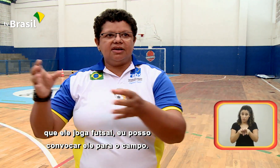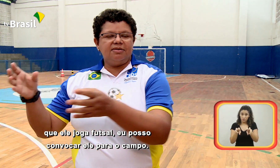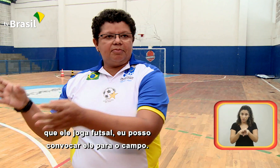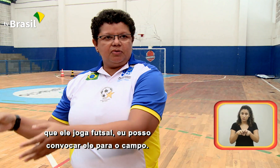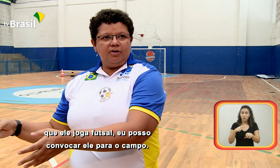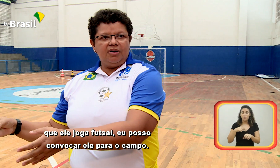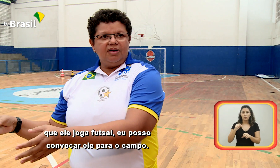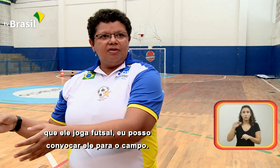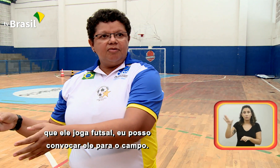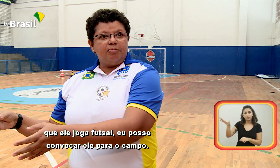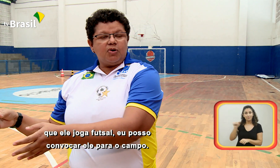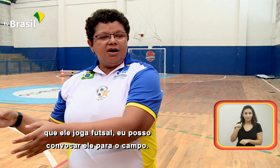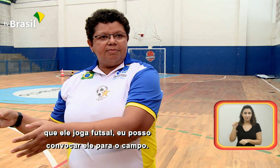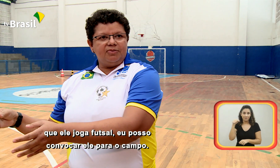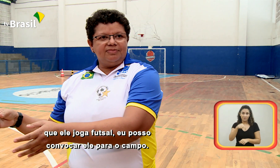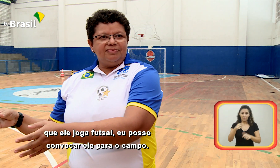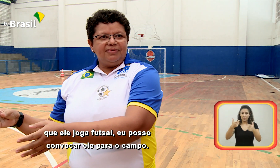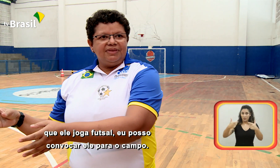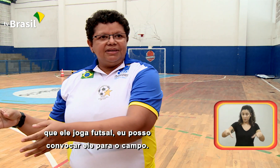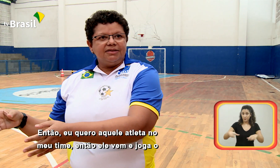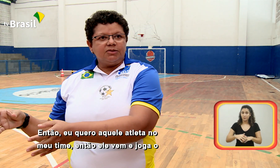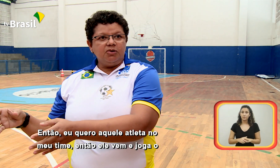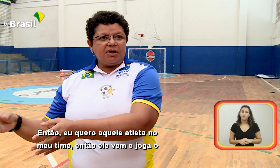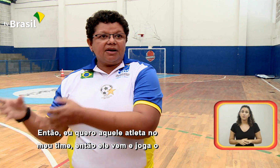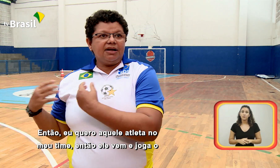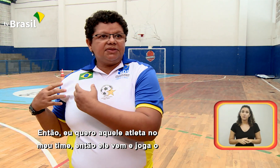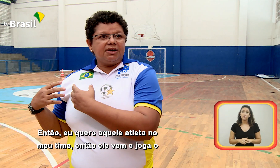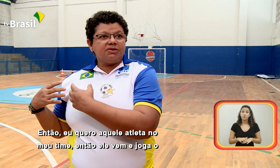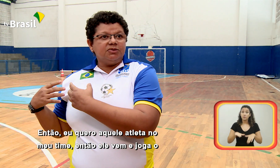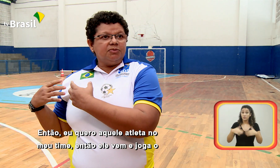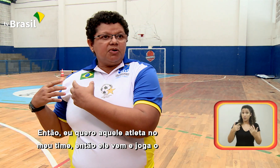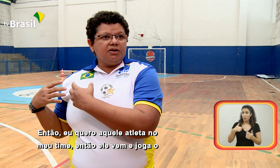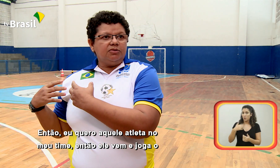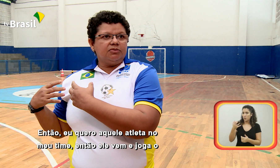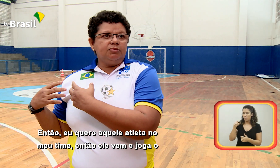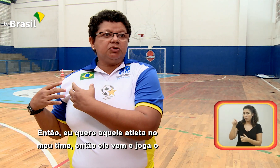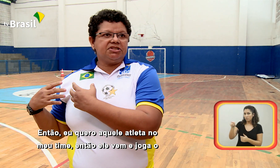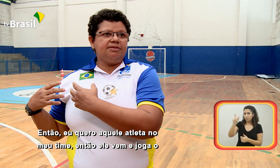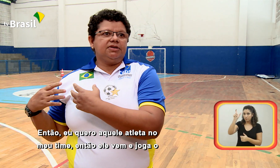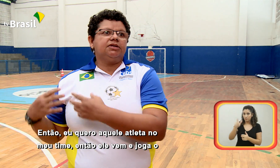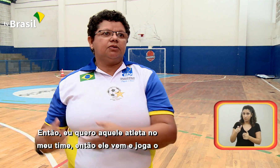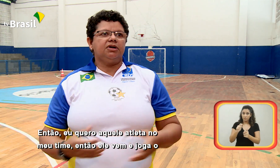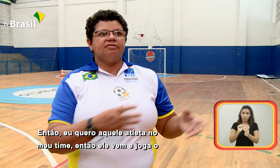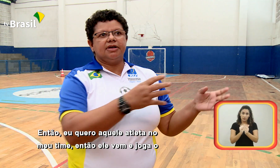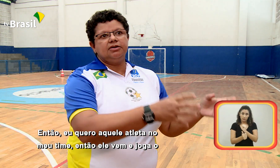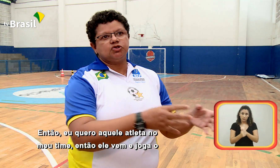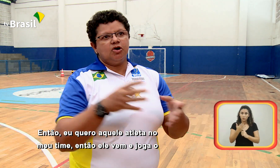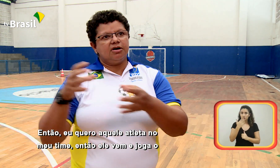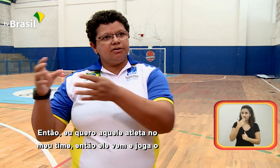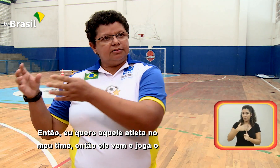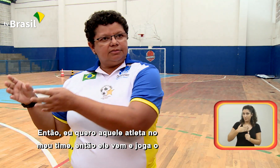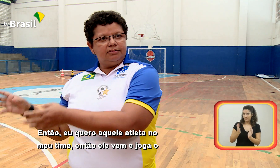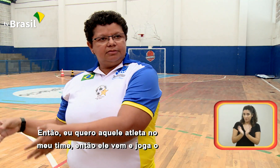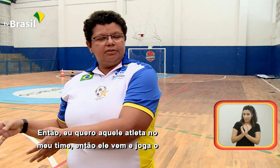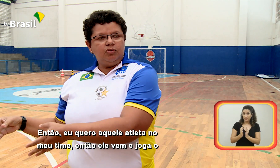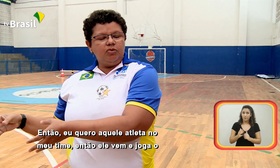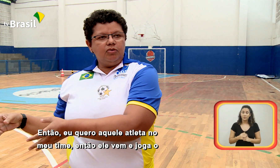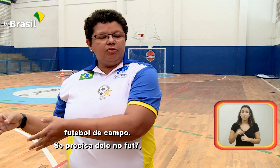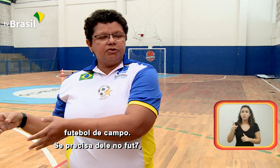para o campo. Então, eu quero aquele atleta no meu time. Então, ele vem e joga o futebol